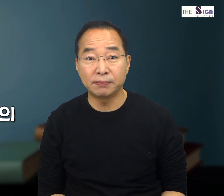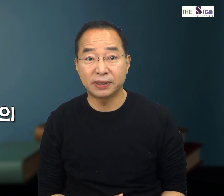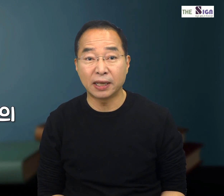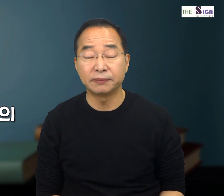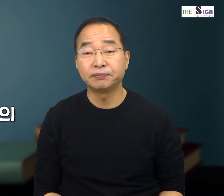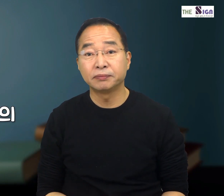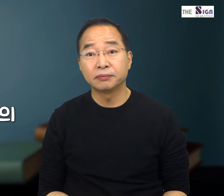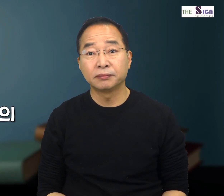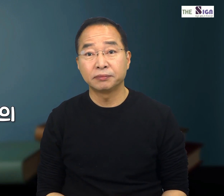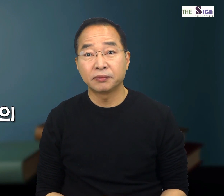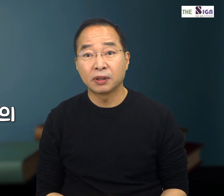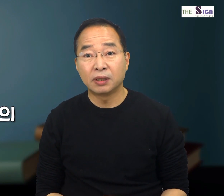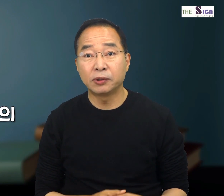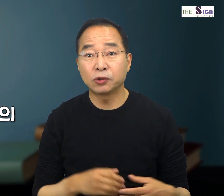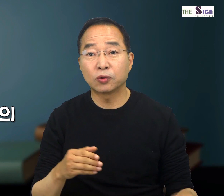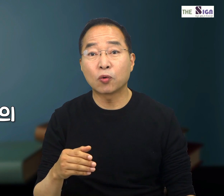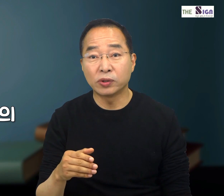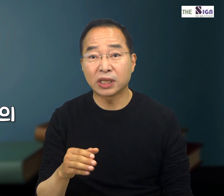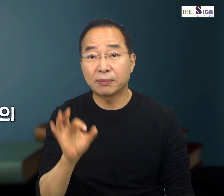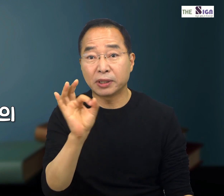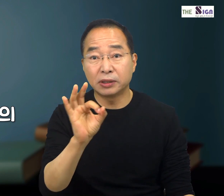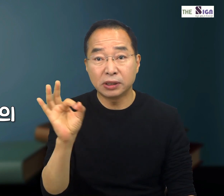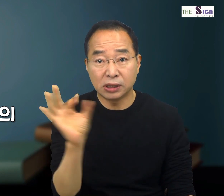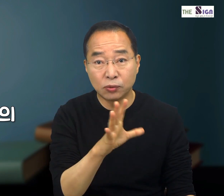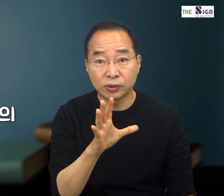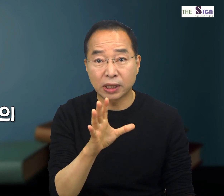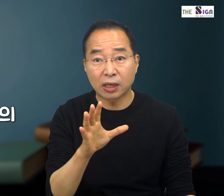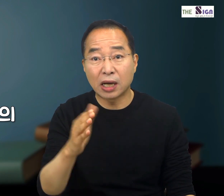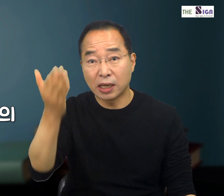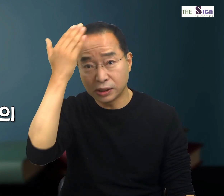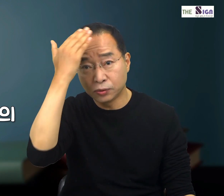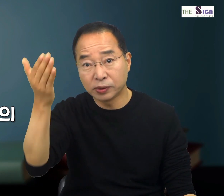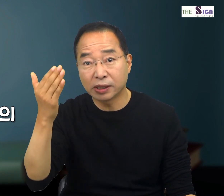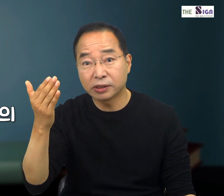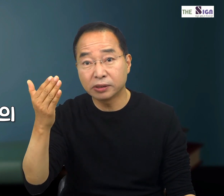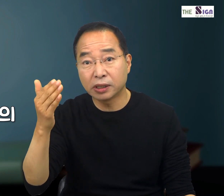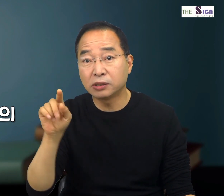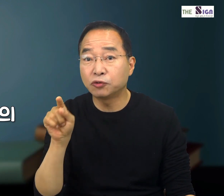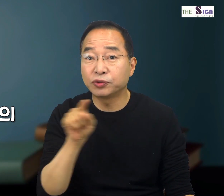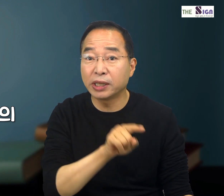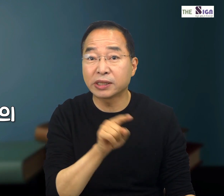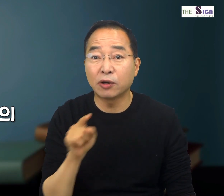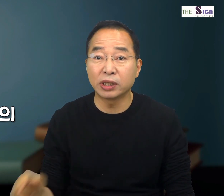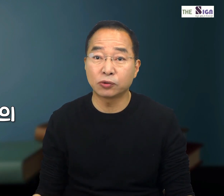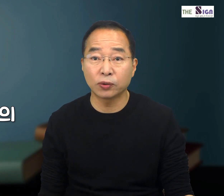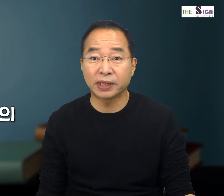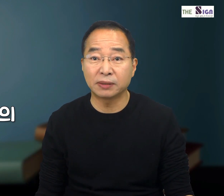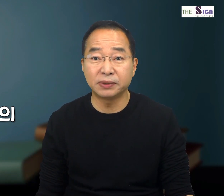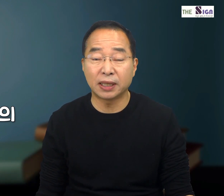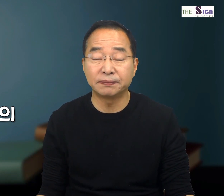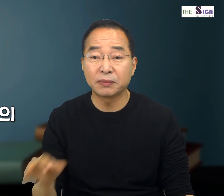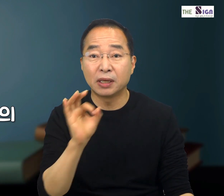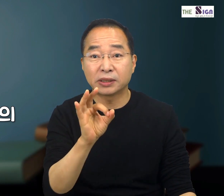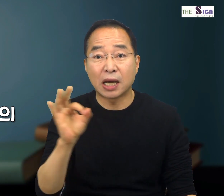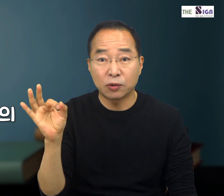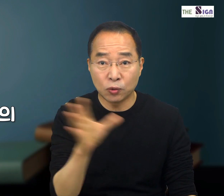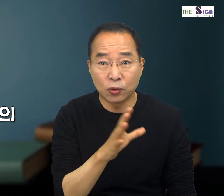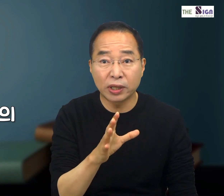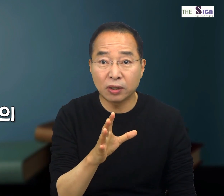합니다. 기본적으로 공짜 하면은 이 동작과 이 동작을 쓰는데, 이제 두 개의 사용이 조금 다릅니다. 자, 요런